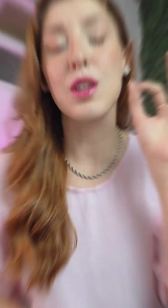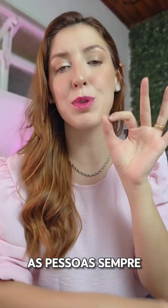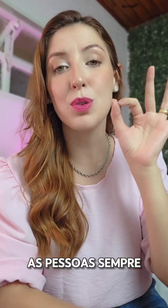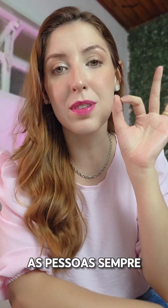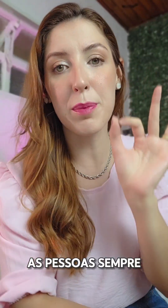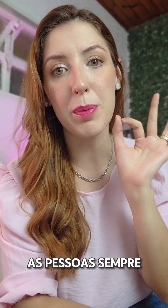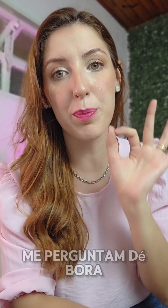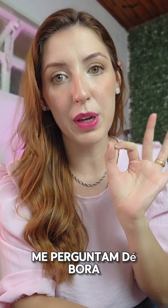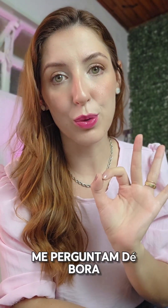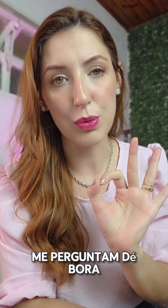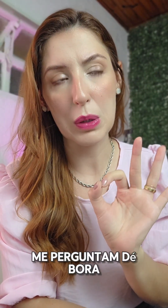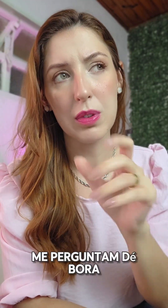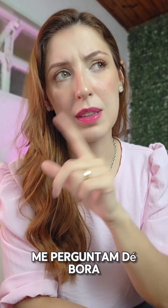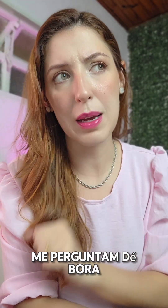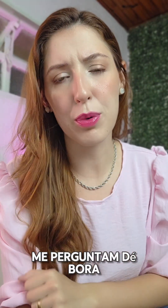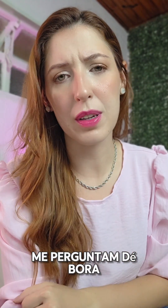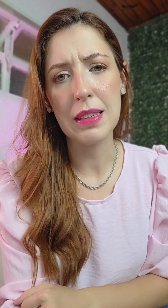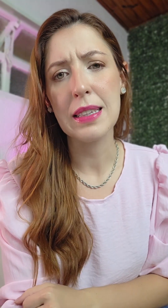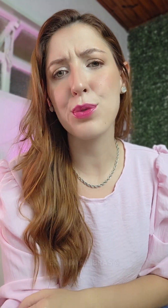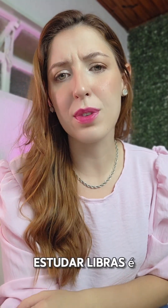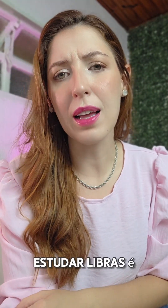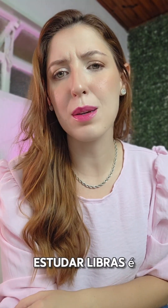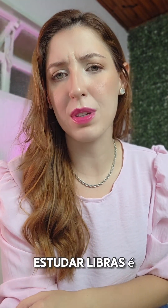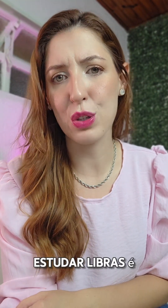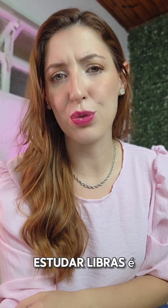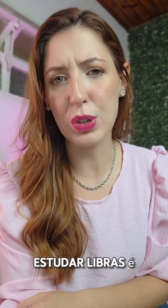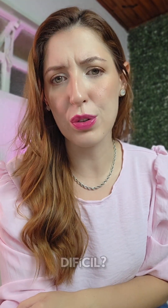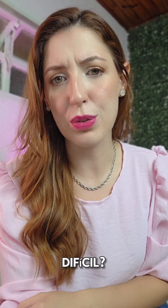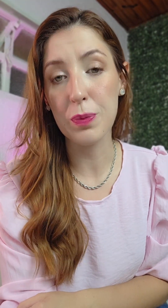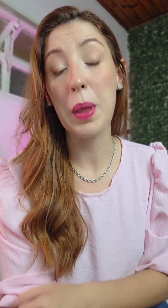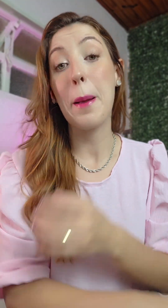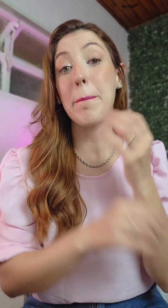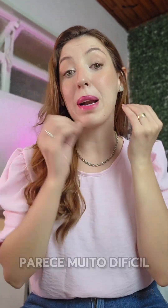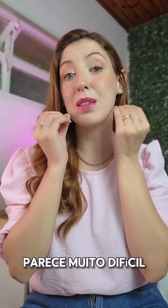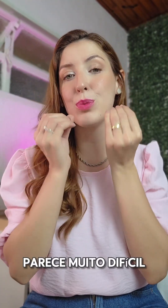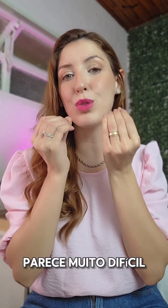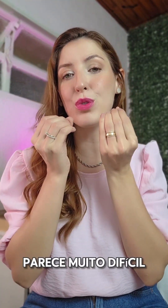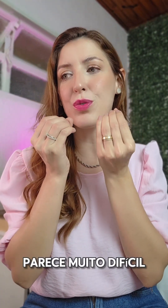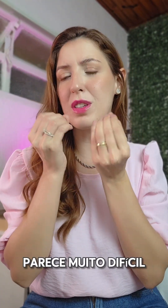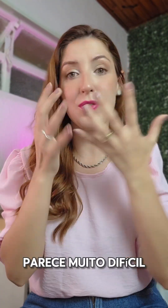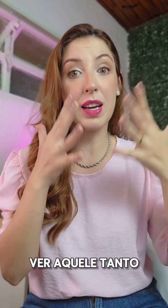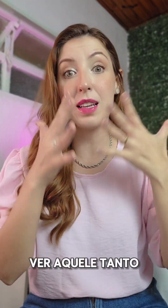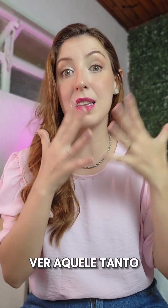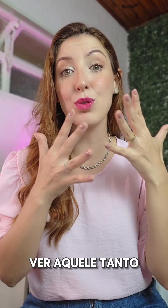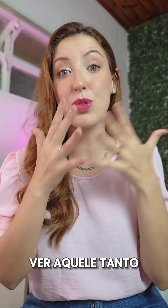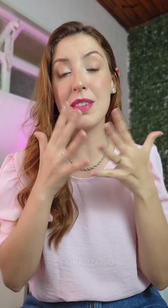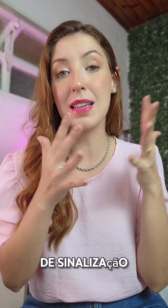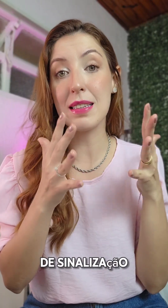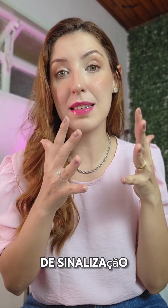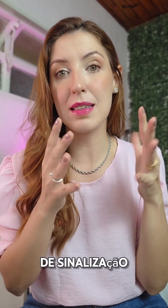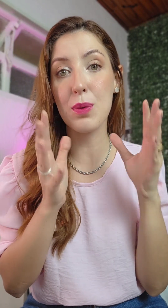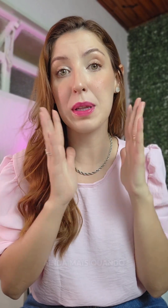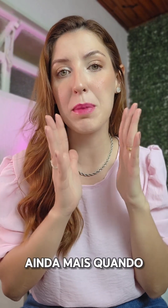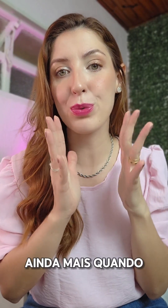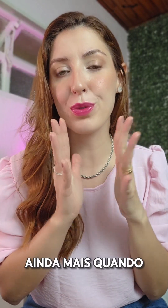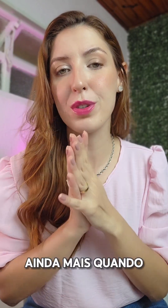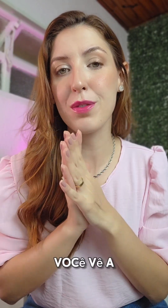As pessoas sempre me perguntam: Débora, estudar Libras é difícil? Parece muito difícil ver aquela tanto de sinalização, ainda mais quando você vê a